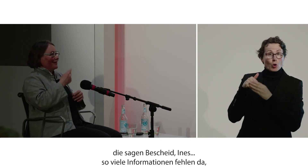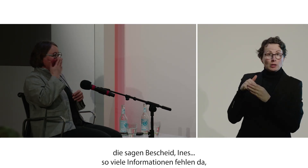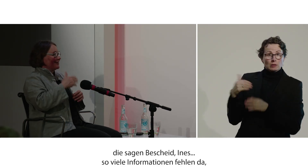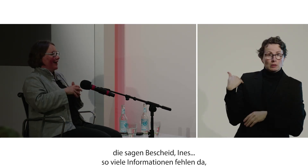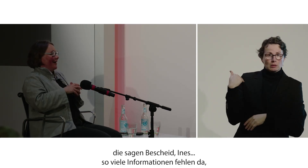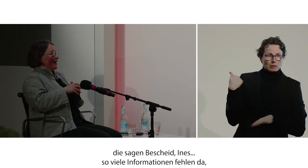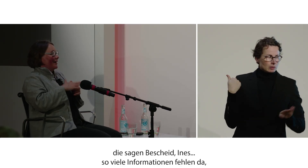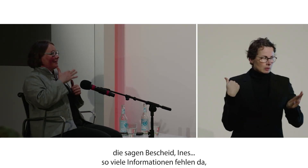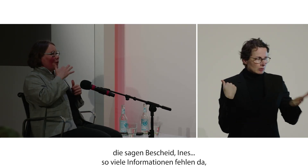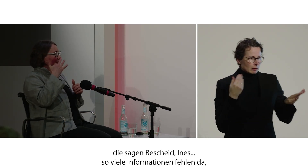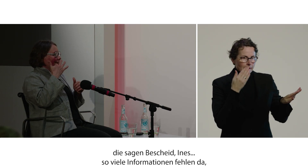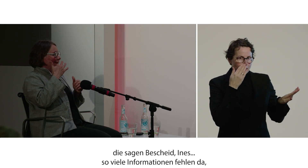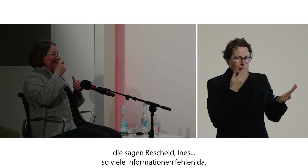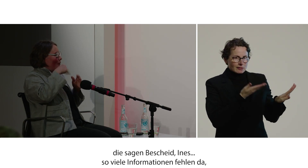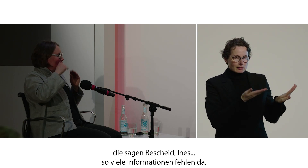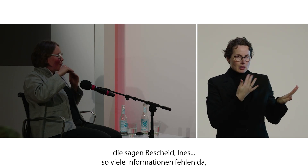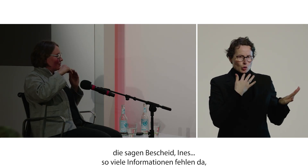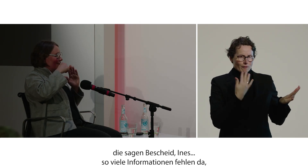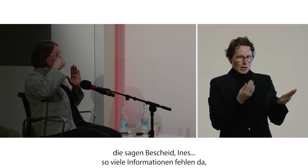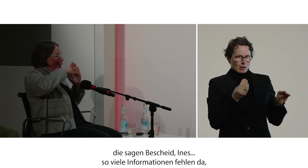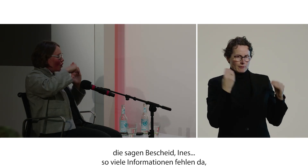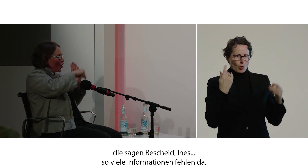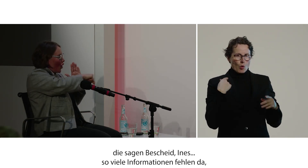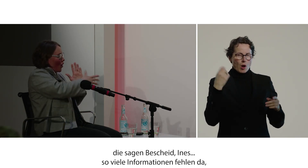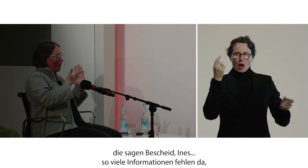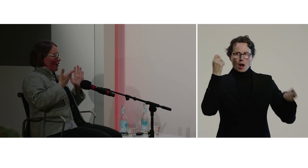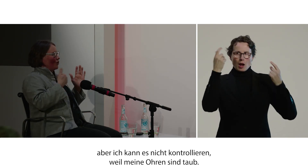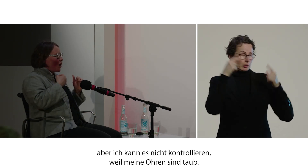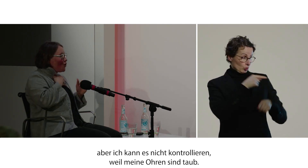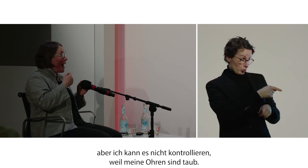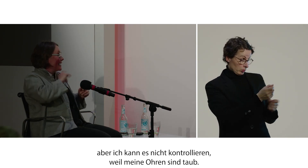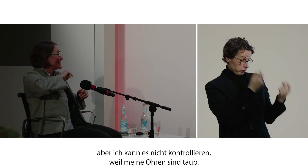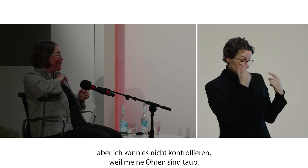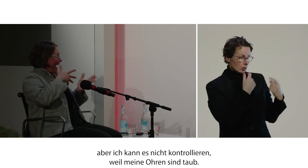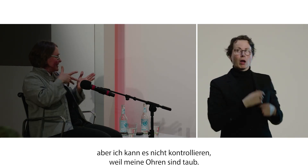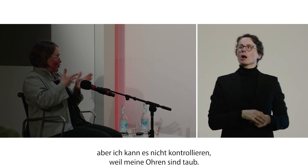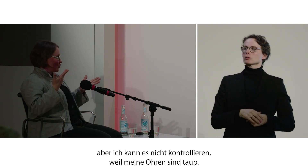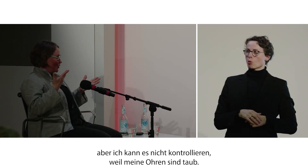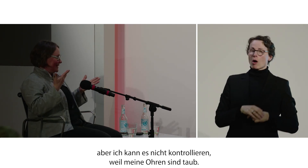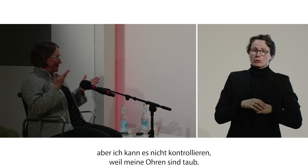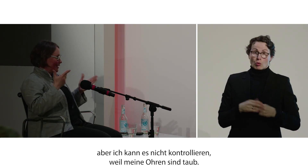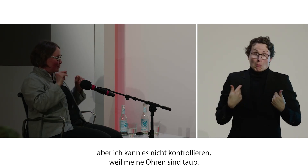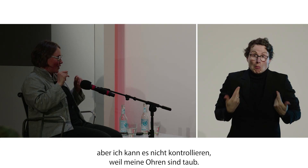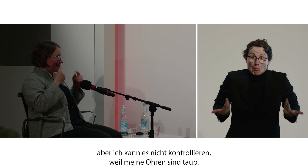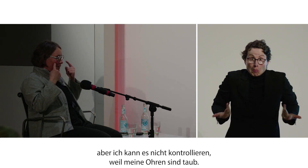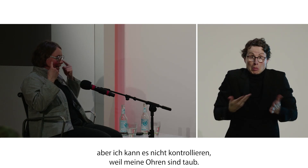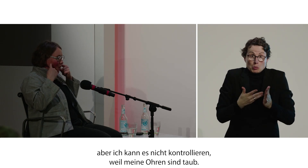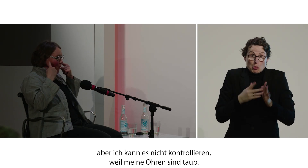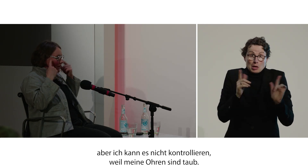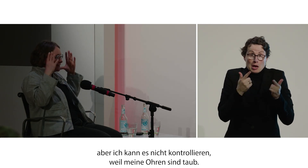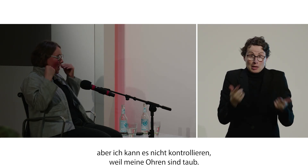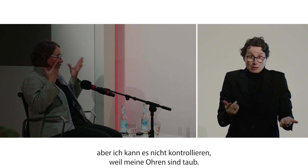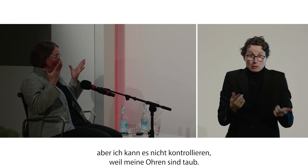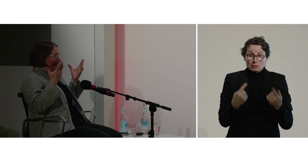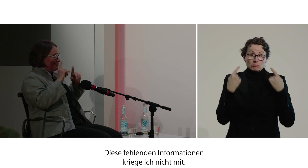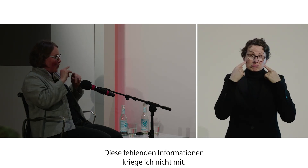Bescheid, Ines, so viele Informationen, dieses Loch, Loch, Loch, Ach so, aber ich selber kann es nicht kontrollieren. Das bedeutet, weil meine